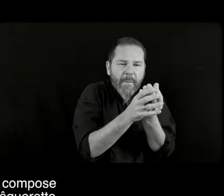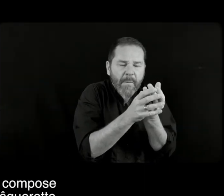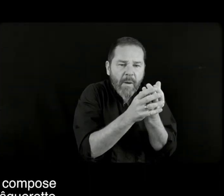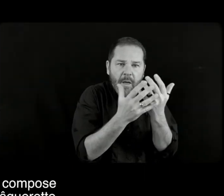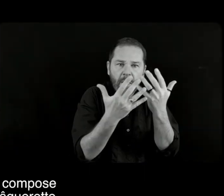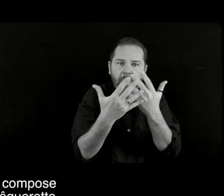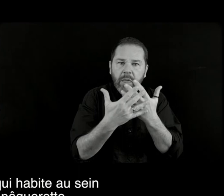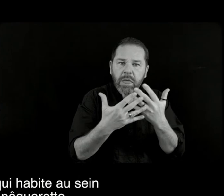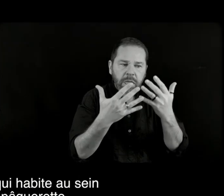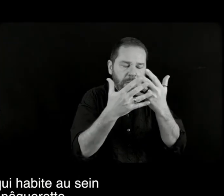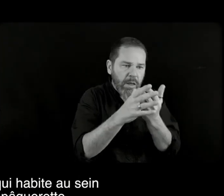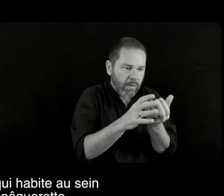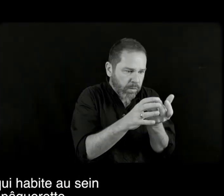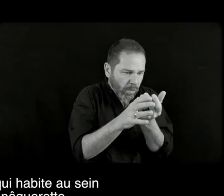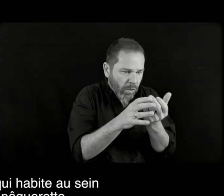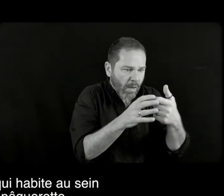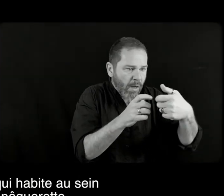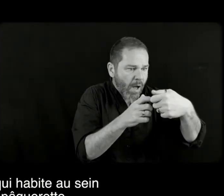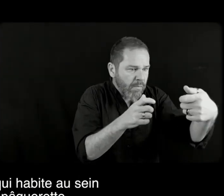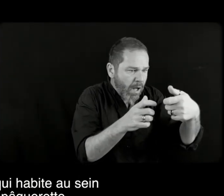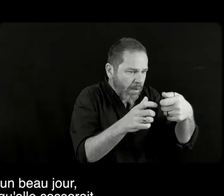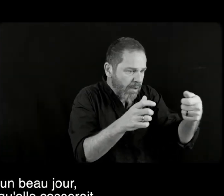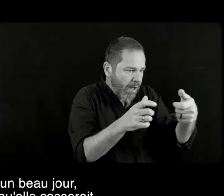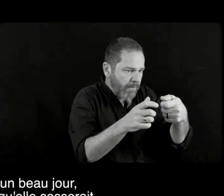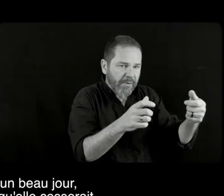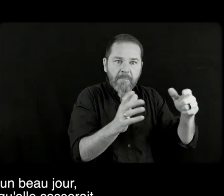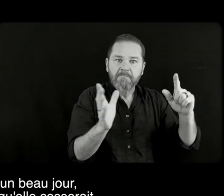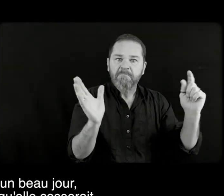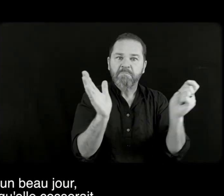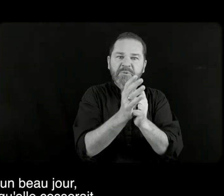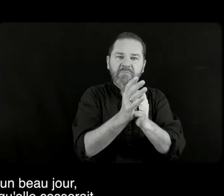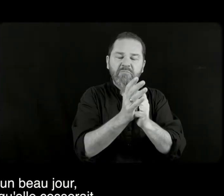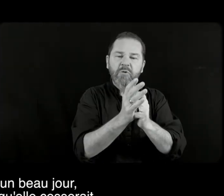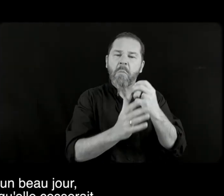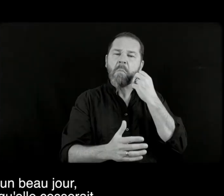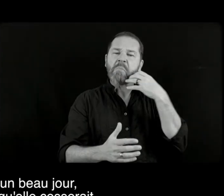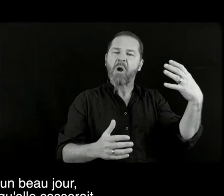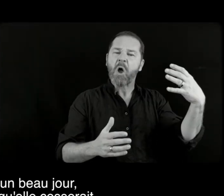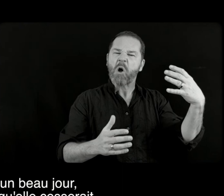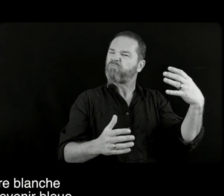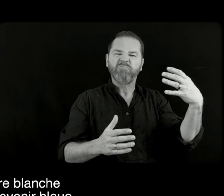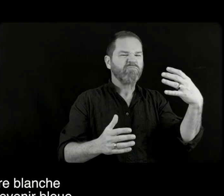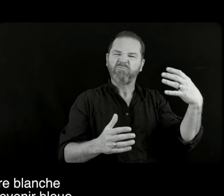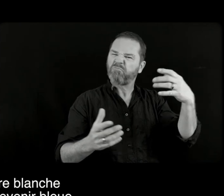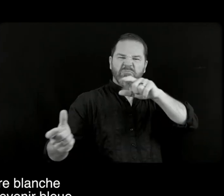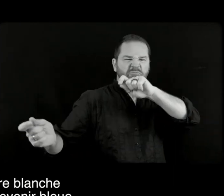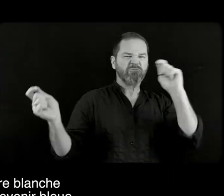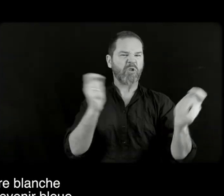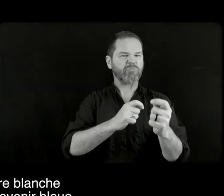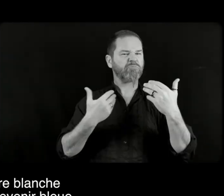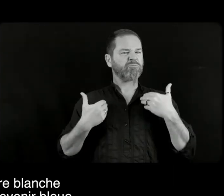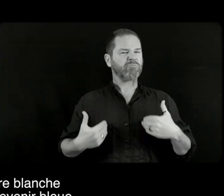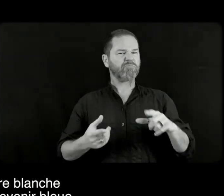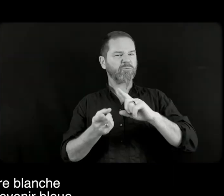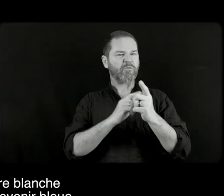pâquerette, l'essaim qui habite au sein de la pâquerette et qui, un beau jour, a décidé qu'elle cesserait d'être blanche pour devenir